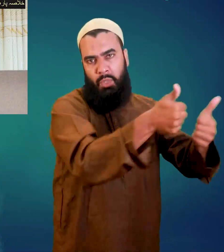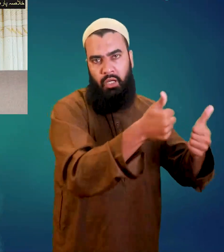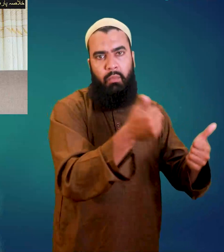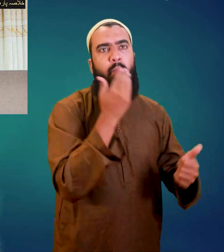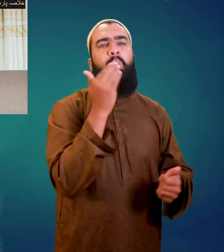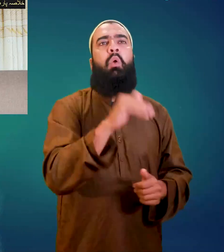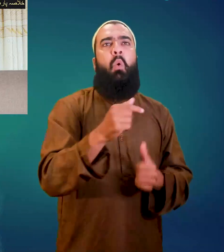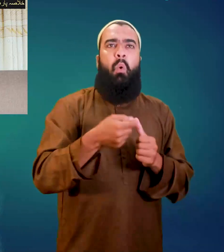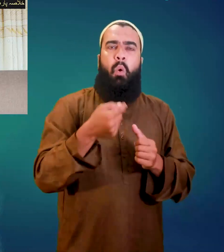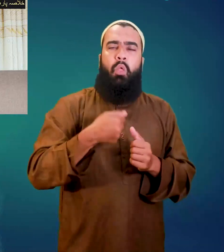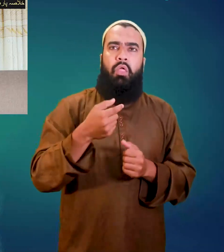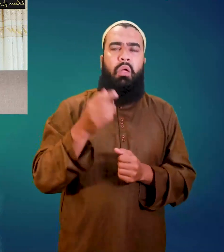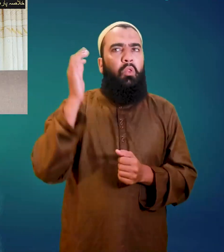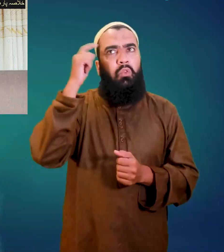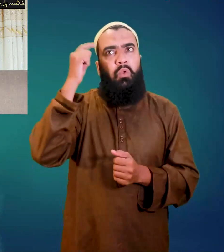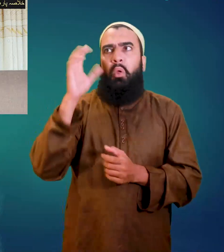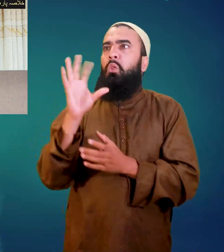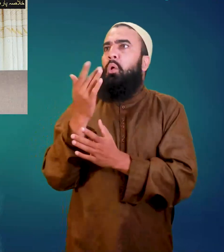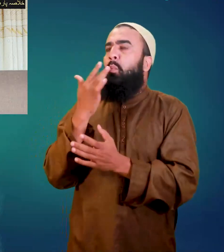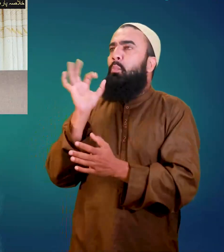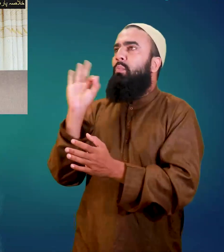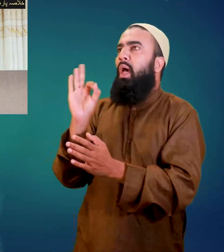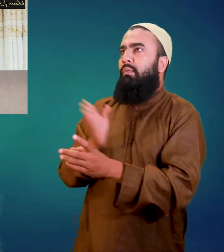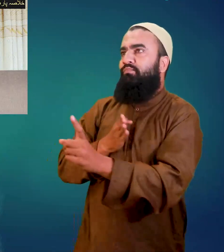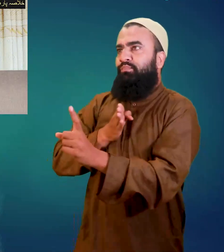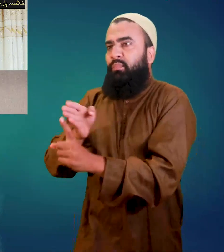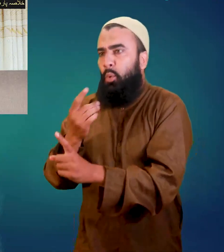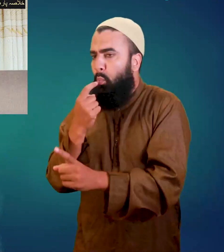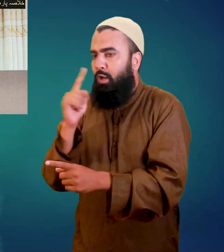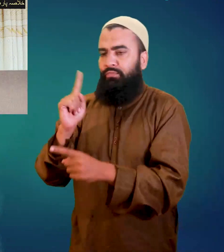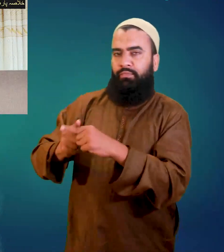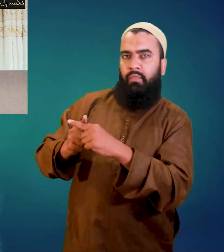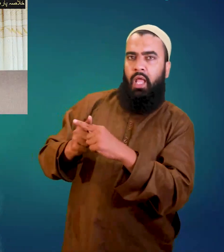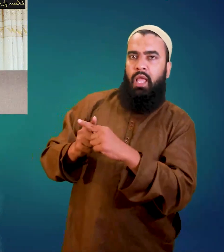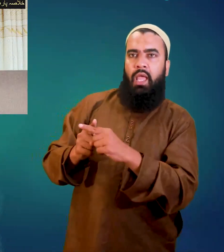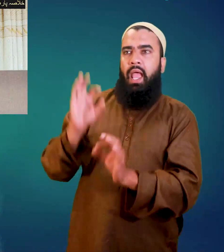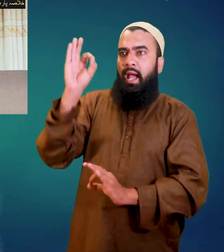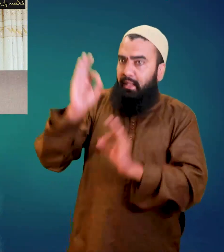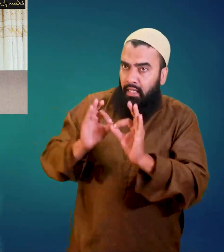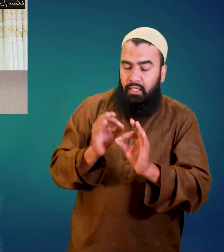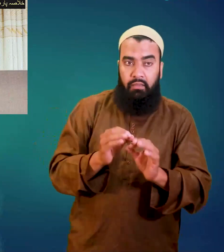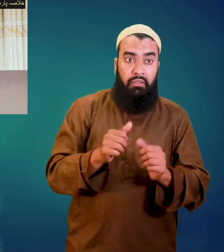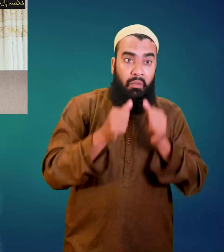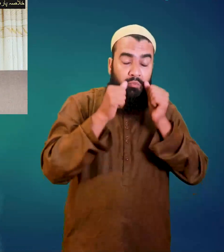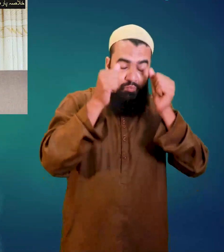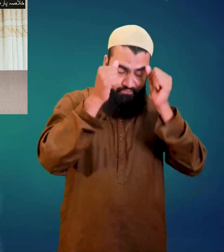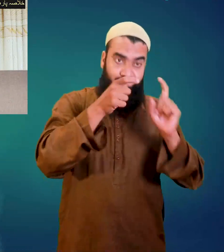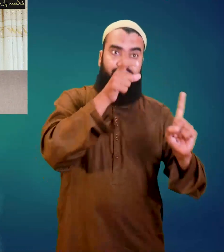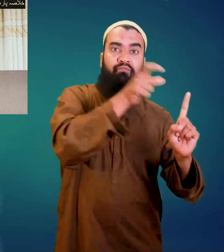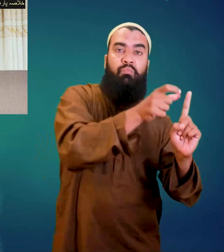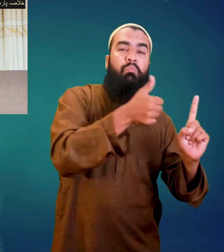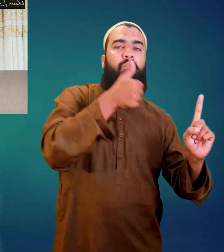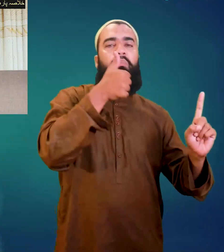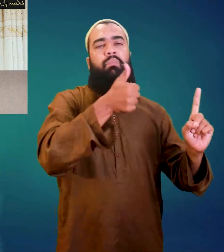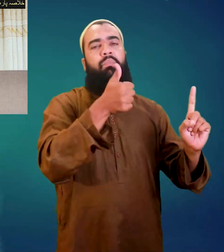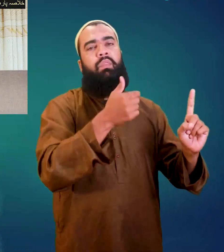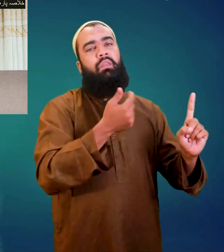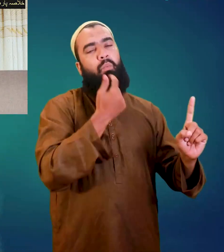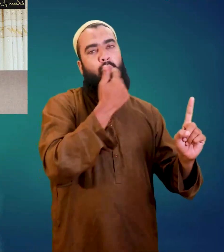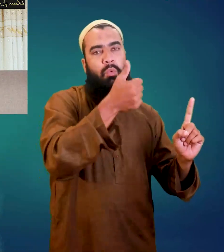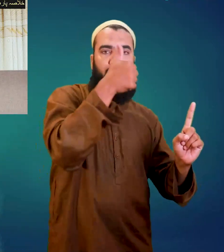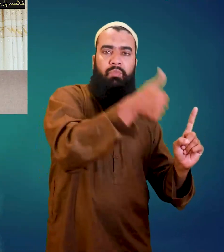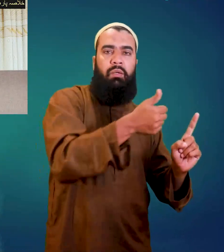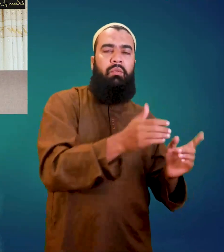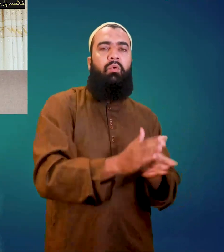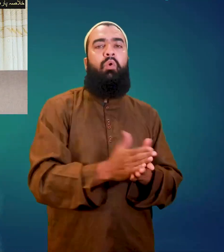دلچسپی نہیں رکھتے تھے۔ آپ صلی اللہ علیہ وسلم نے اپنی اہل بیت کے لیے بقدر کفایت اللہ رب